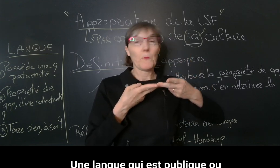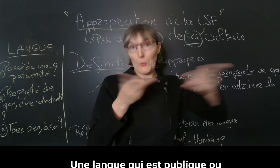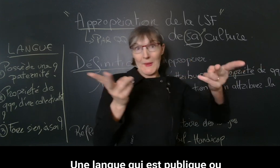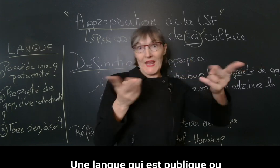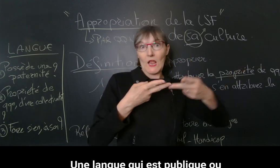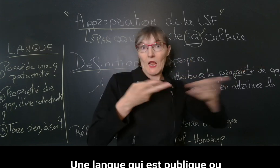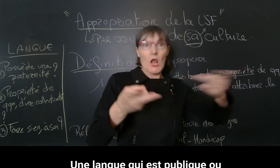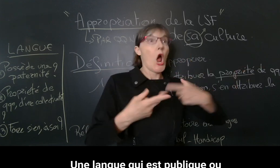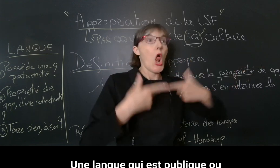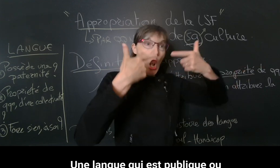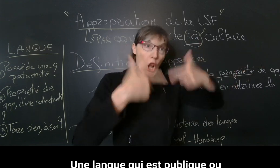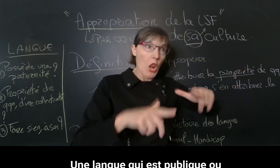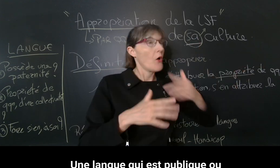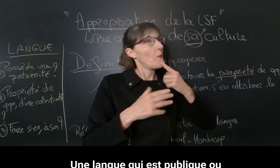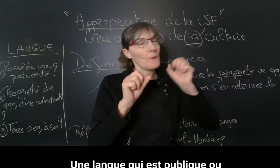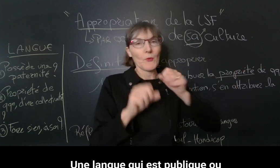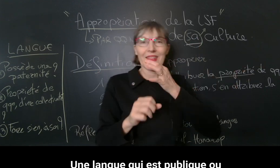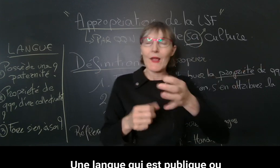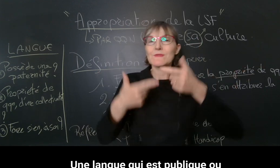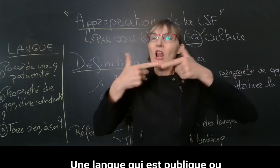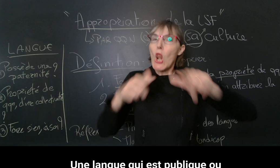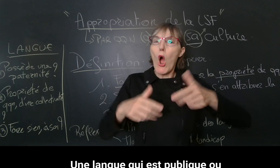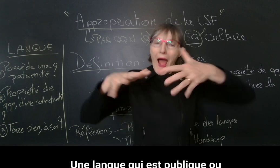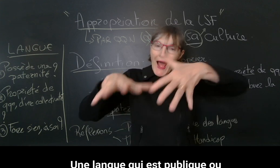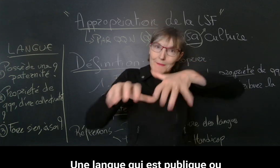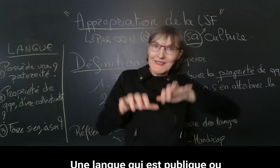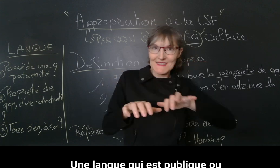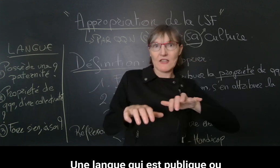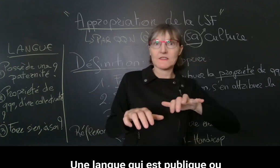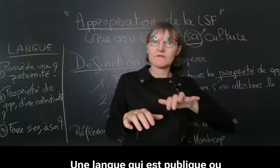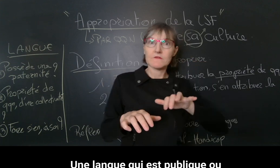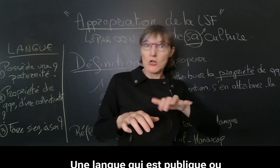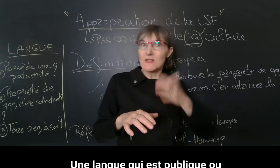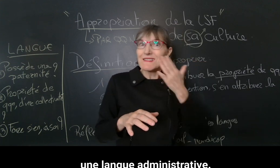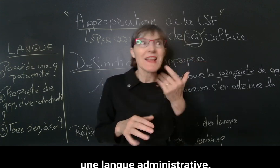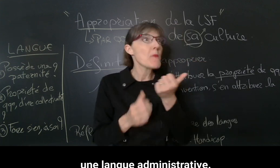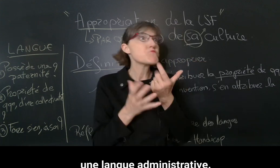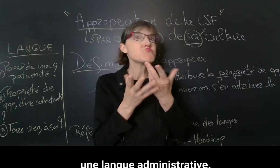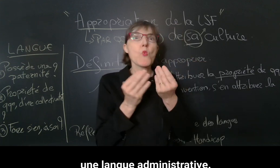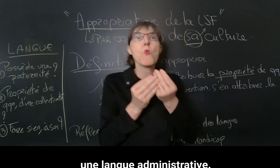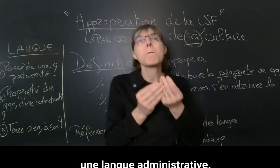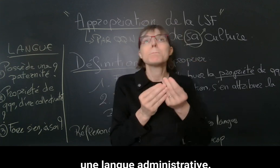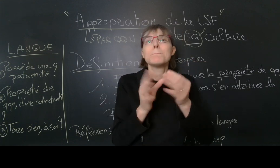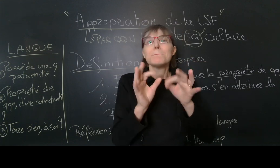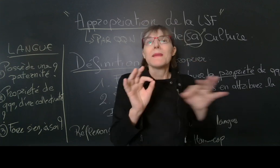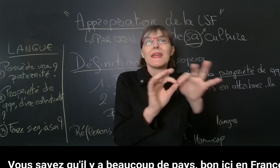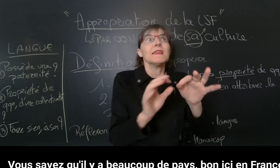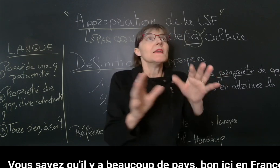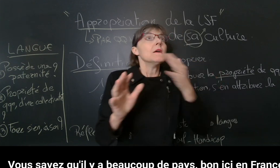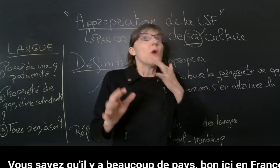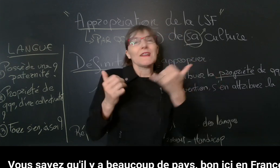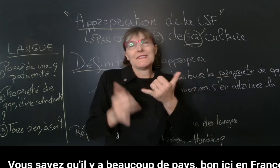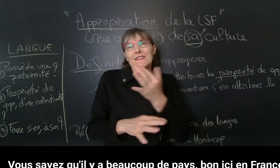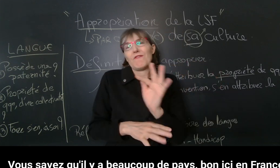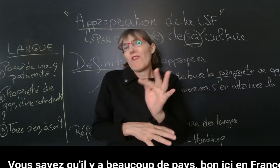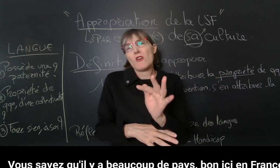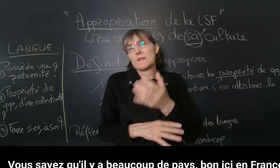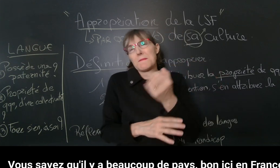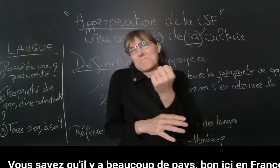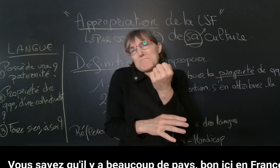et ou à une langue administrative savez qu'il ya beaucoup de pays bon